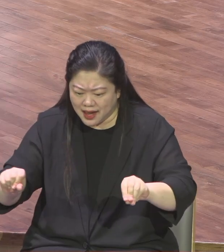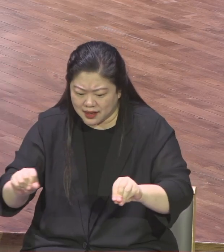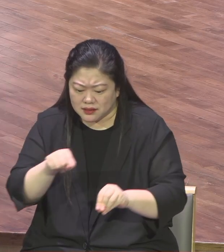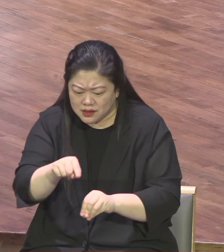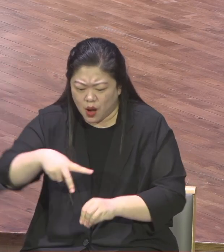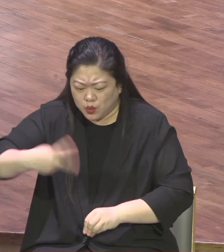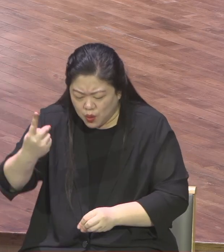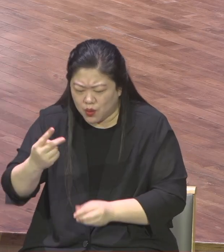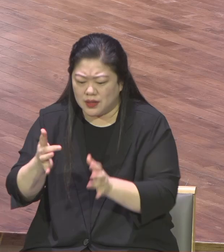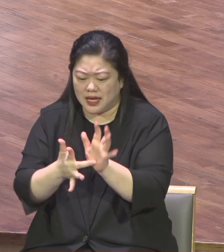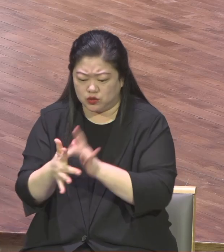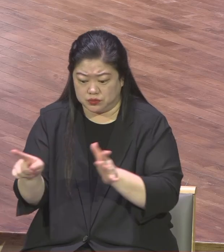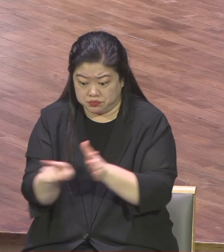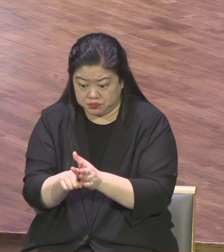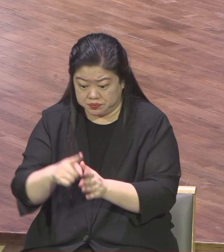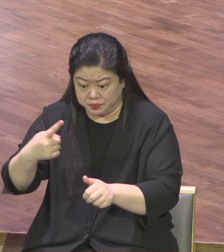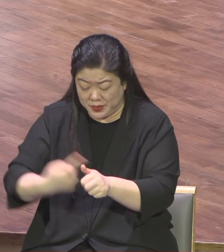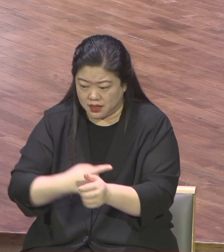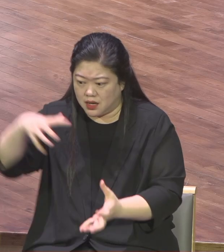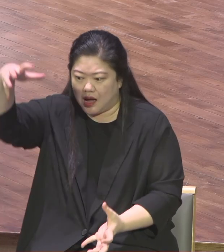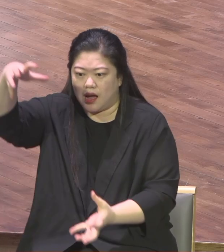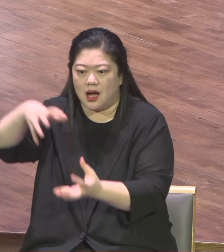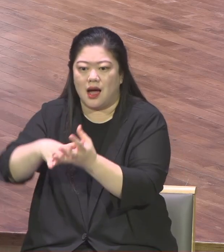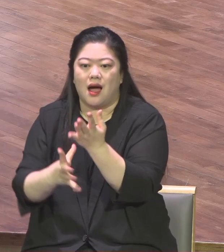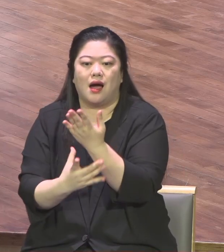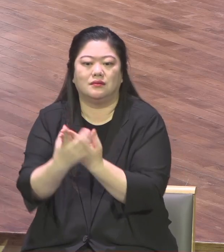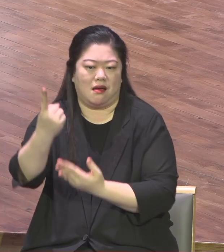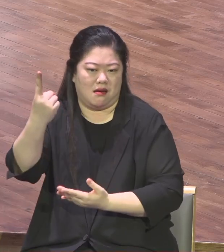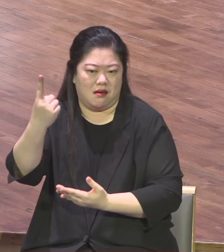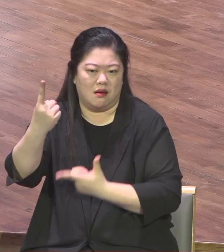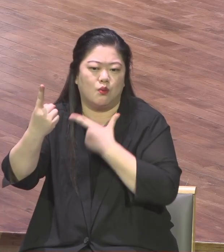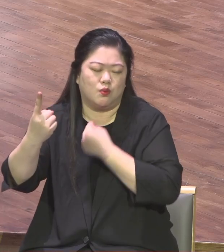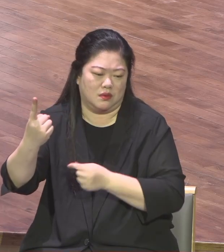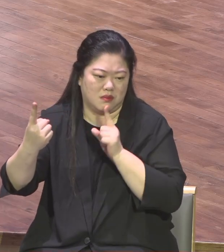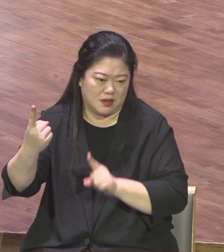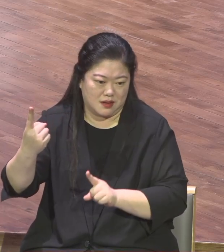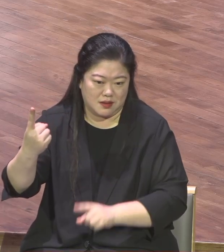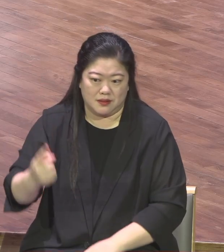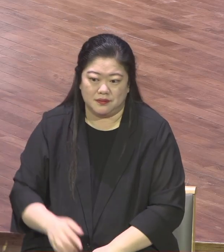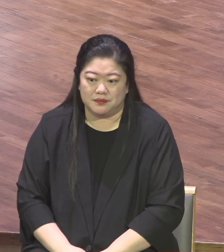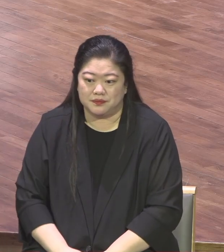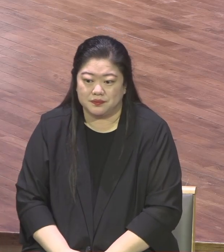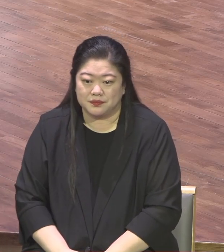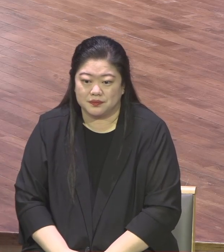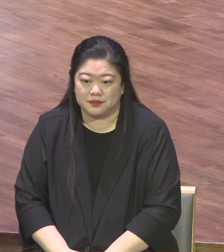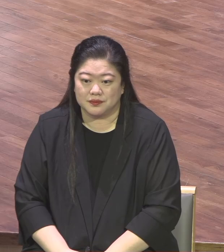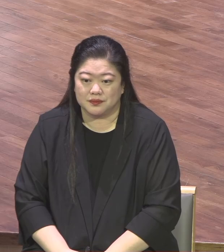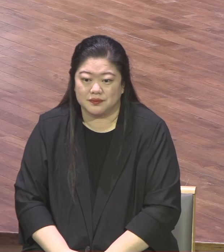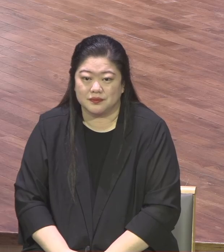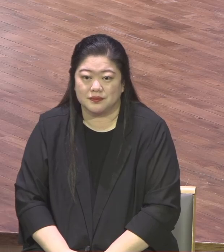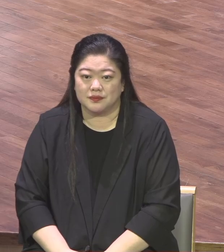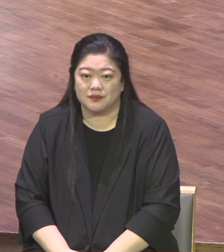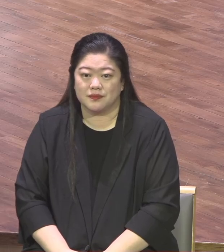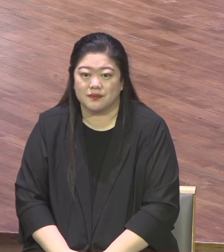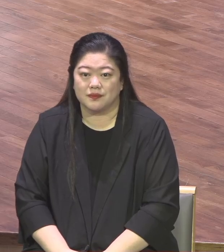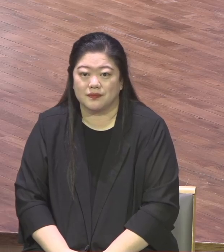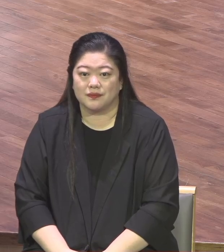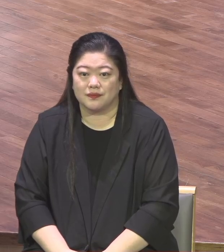하신다. 이것은 원어적으로 그리스도 예수를 다 모여서 머리되게 하신다 그런